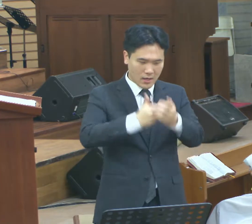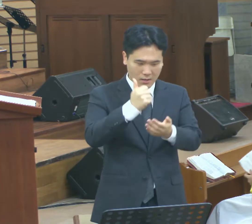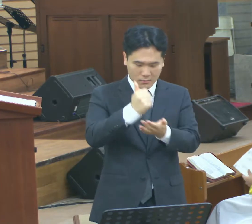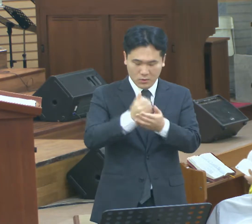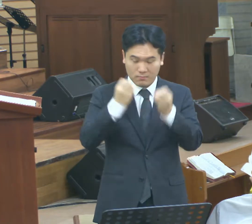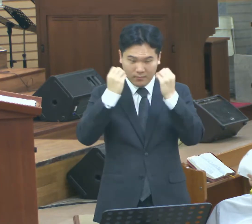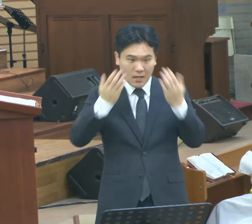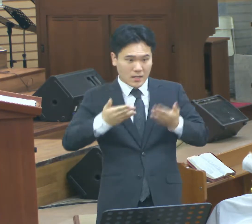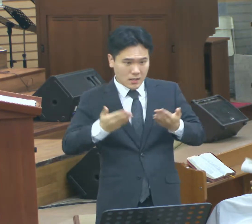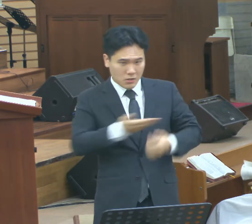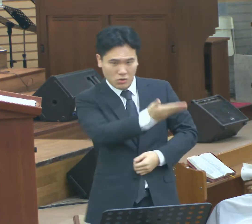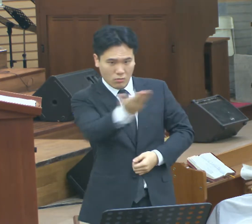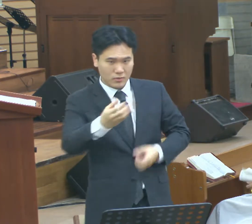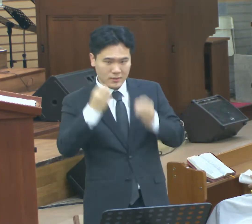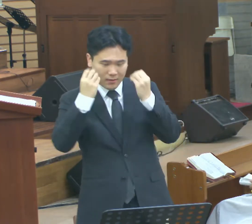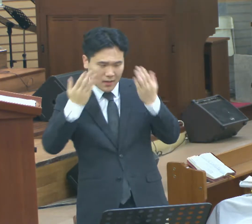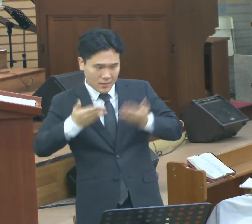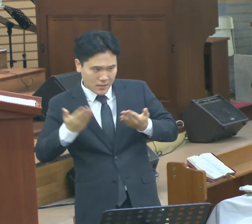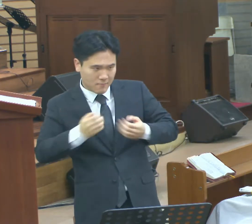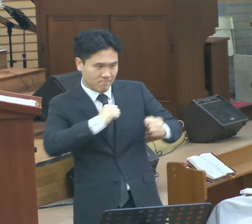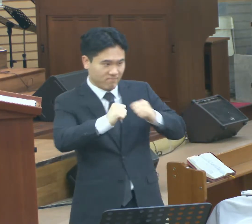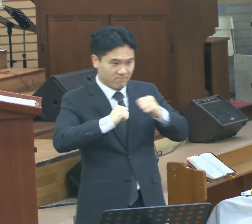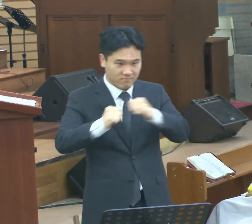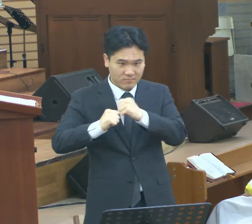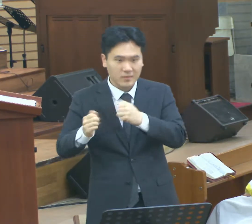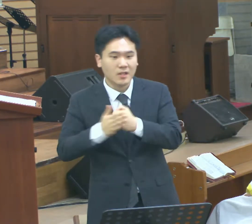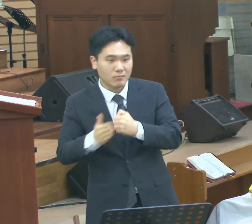새 마음으로 부르는 노래가 새 노래예요.